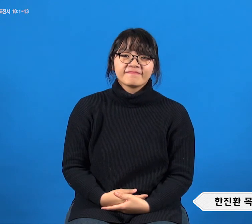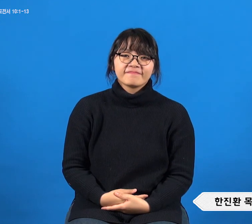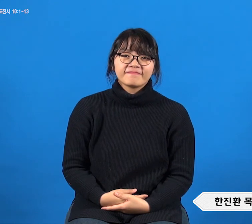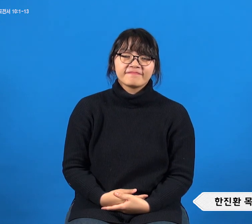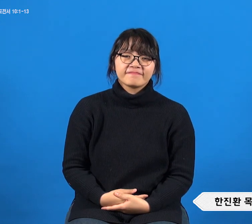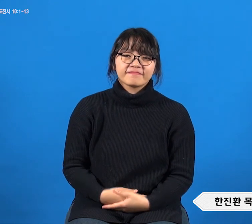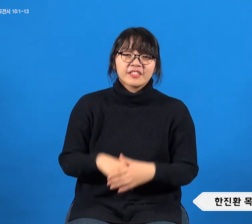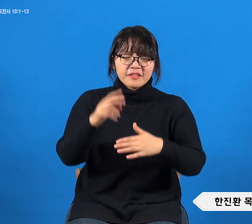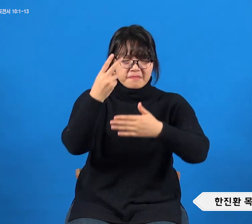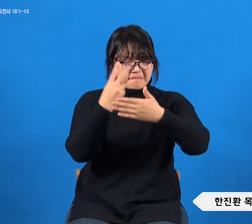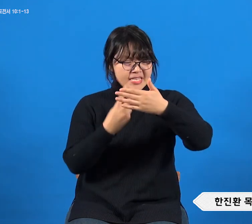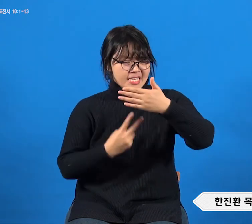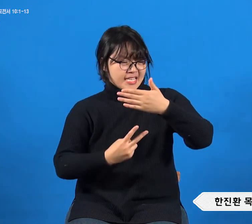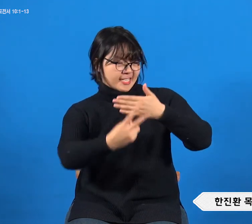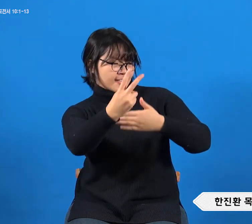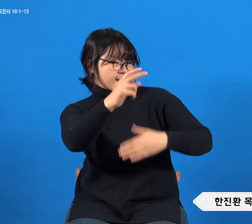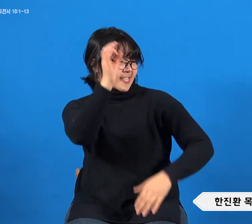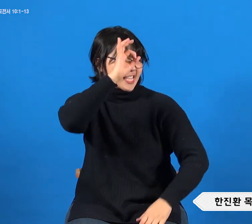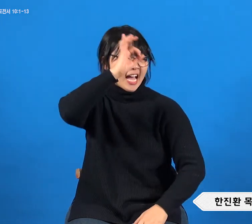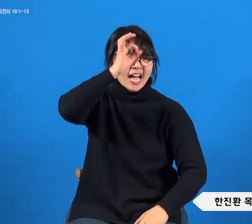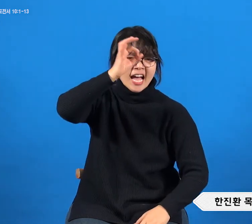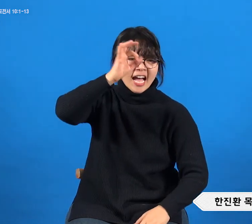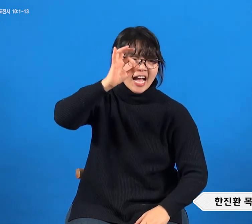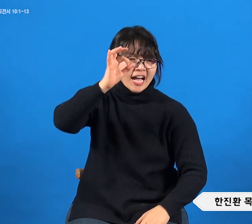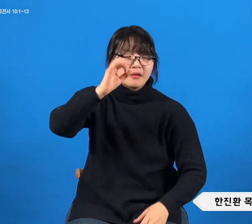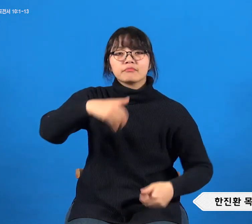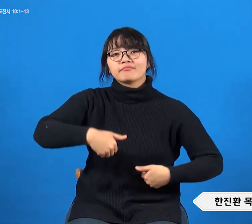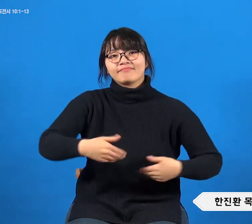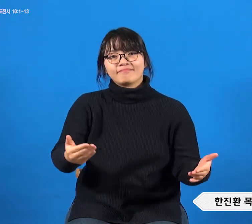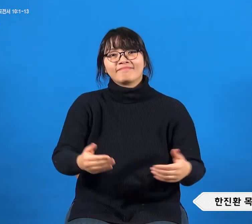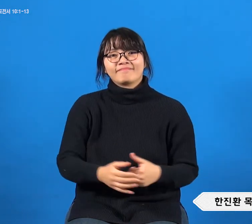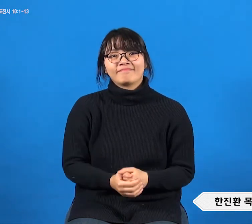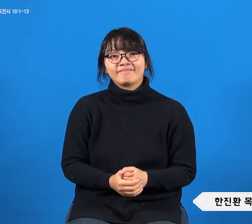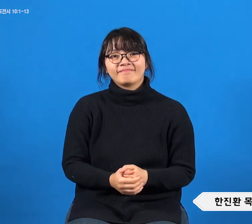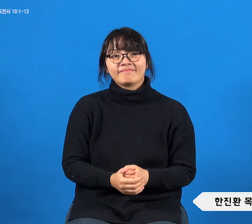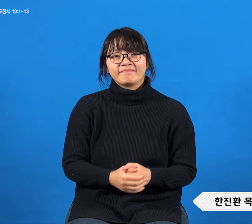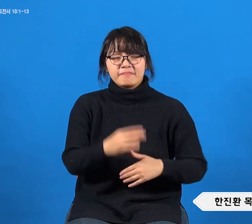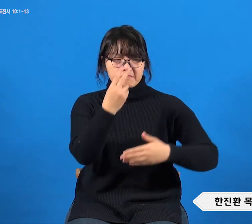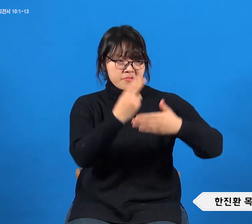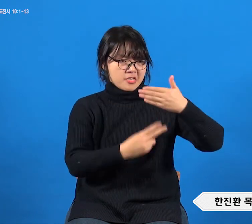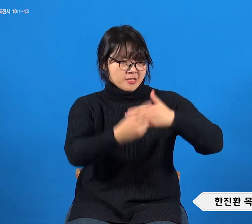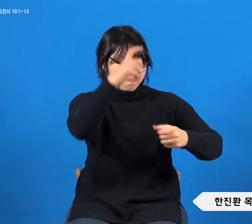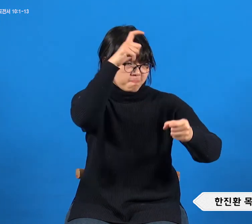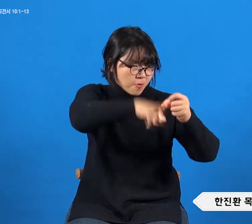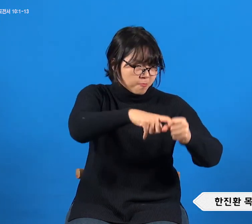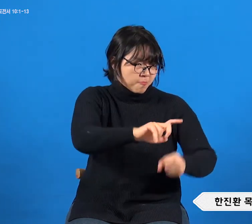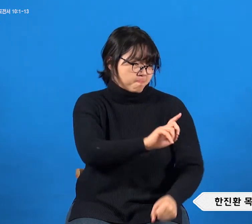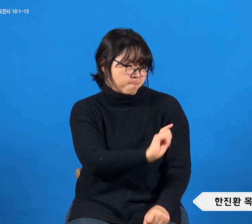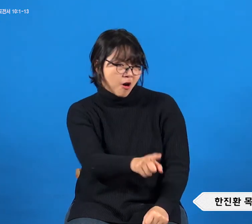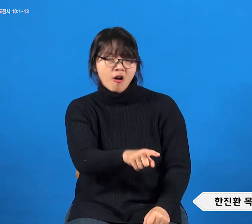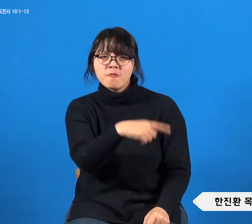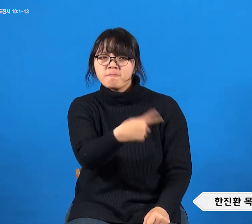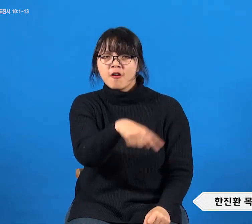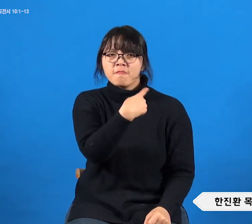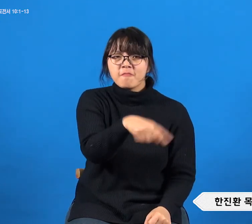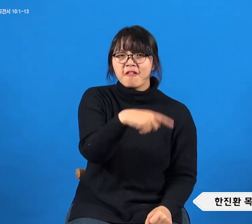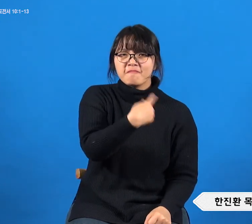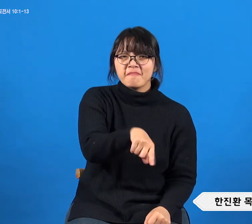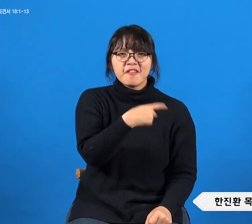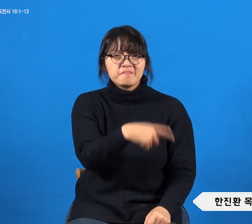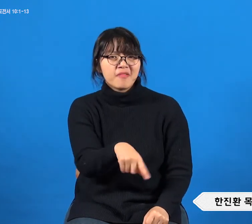너무 비전 그럴 필요도 없습니다. 유난히 그런 사람 있죠. 비전, 내 인생의 비전이